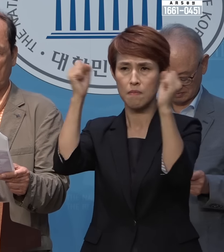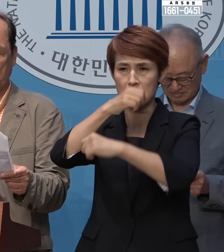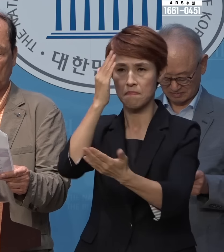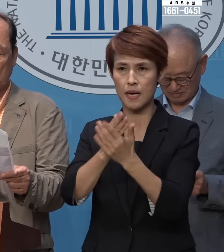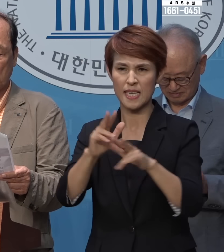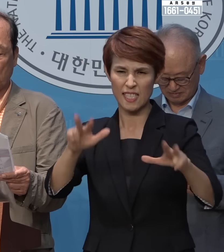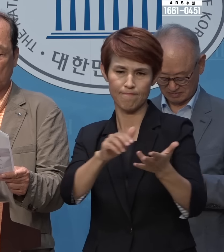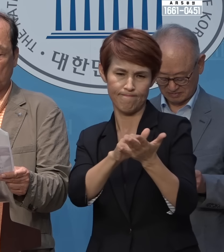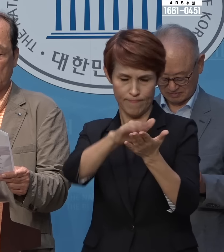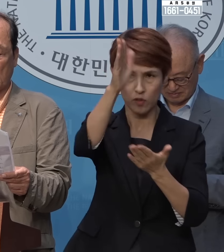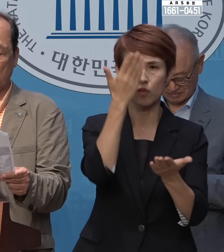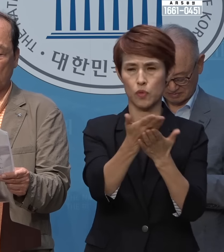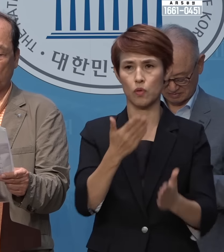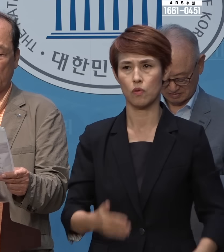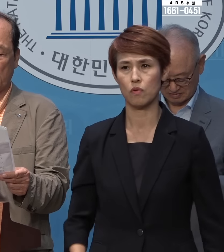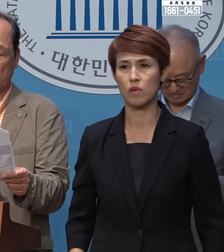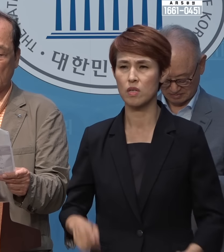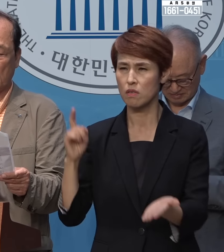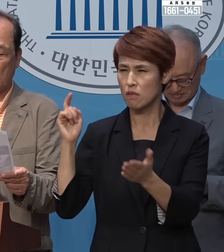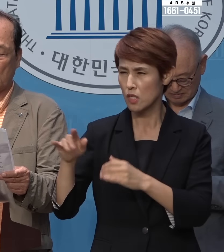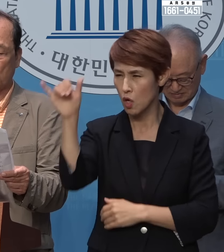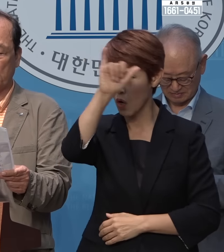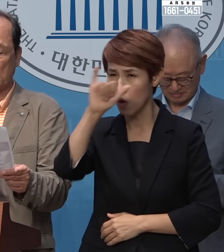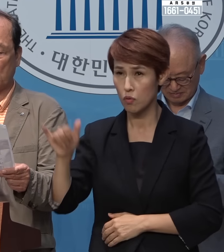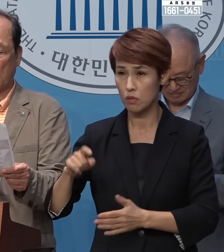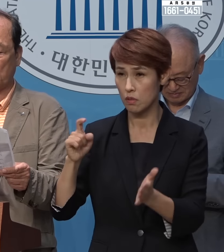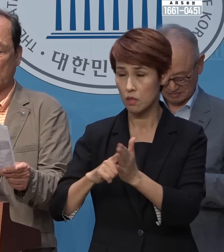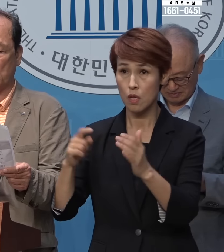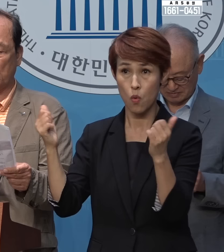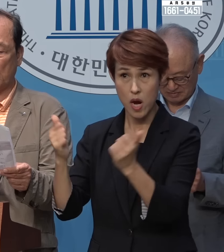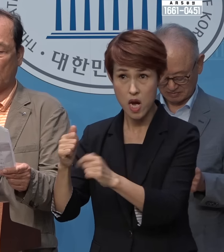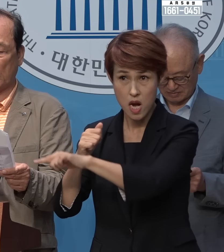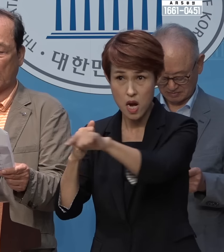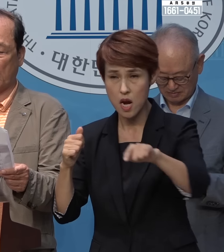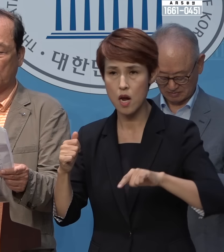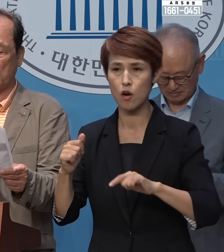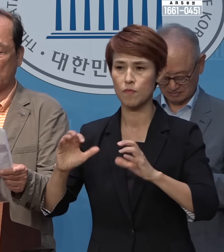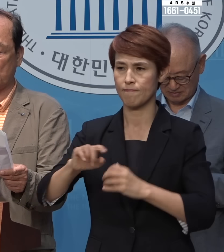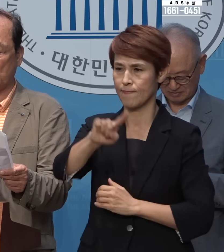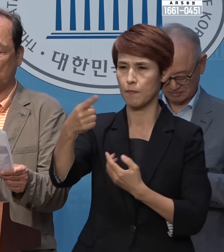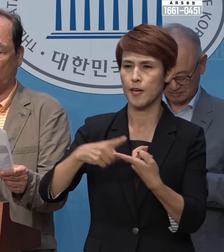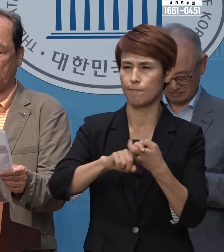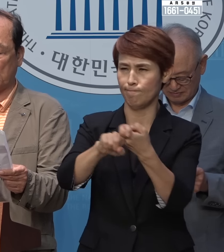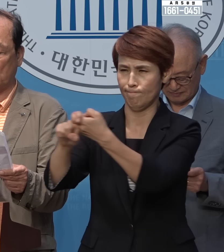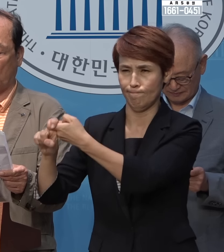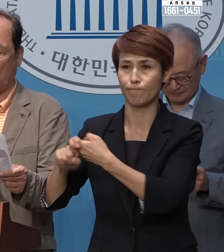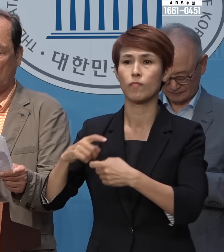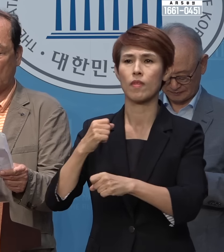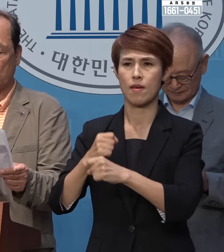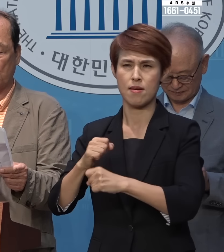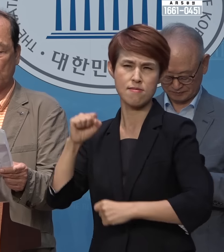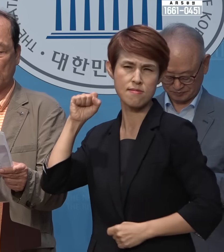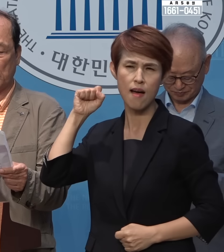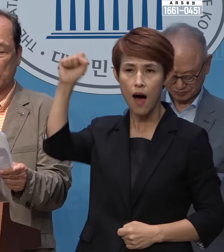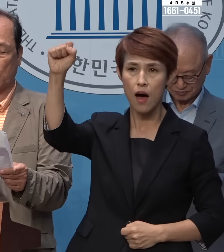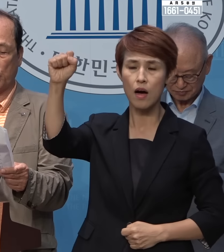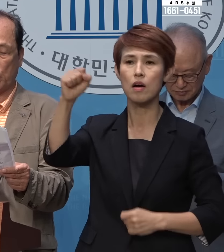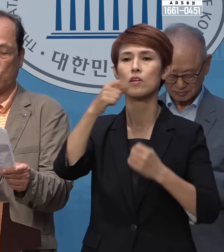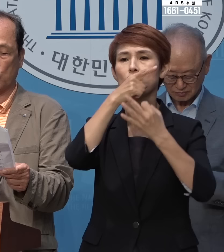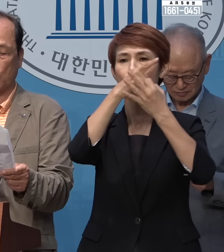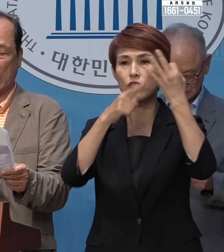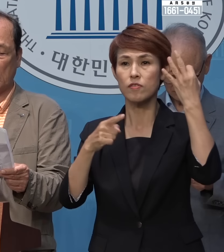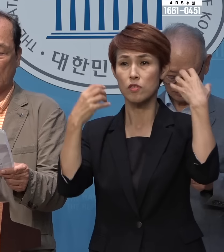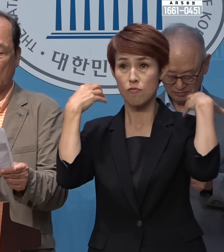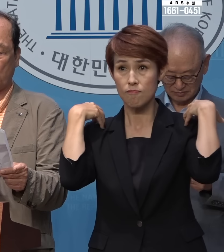촉구합니다. 전국 비상시국회의는 국민들과 함께 연대와 단합의 기치를 높이 들고 윤석열